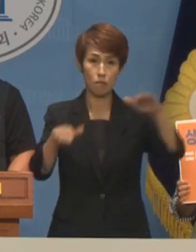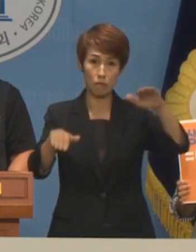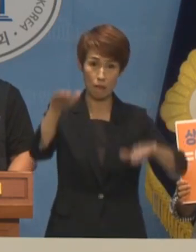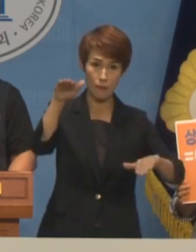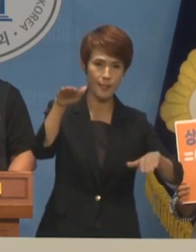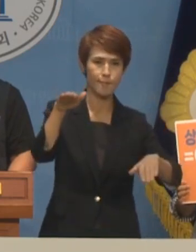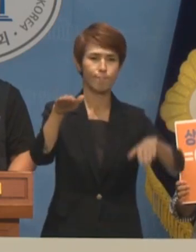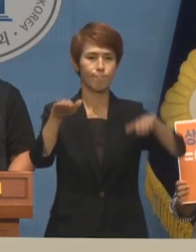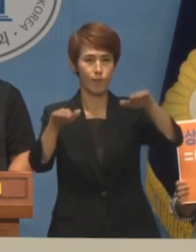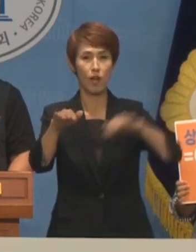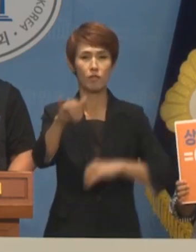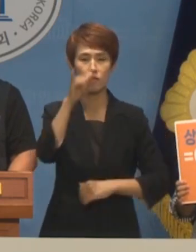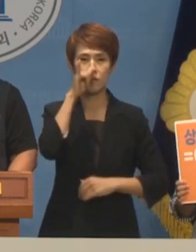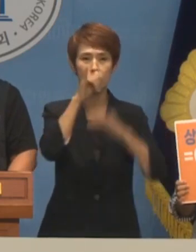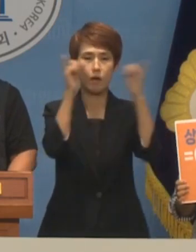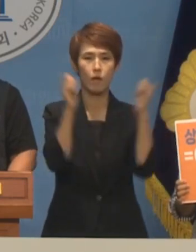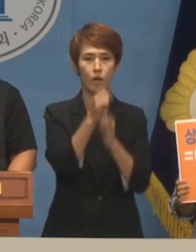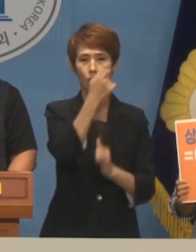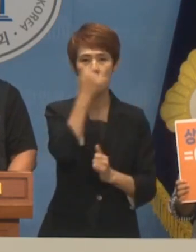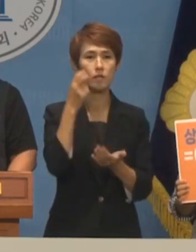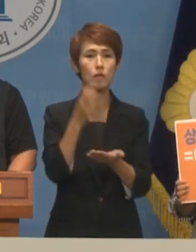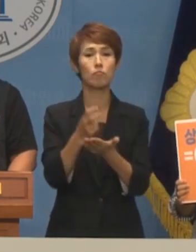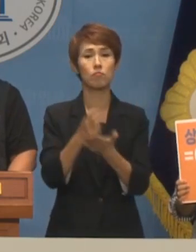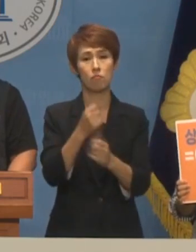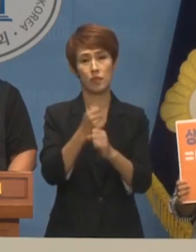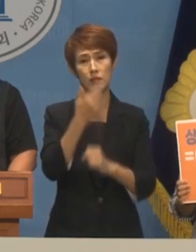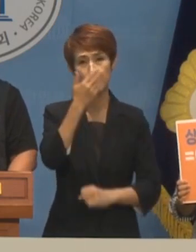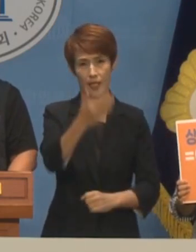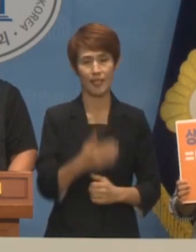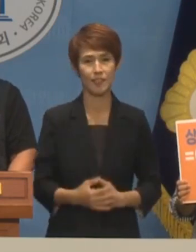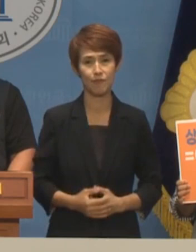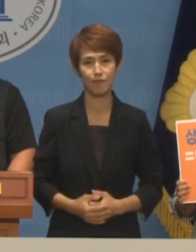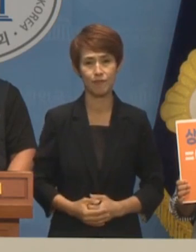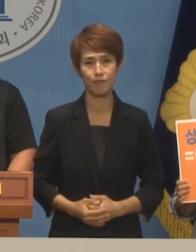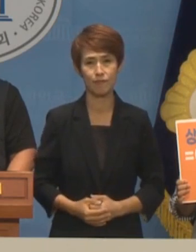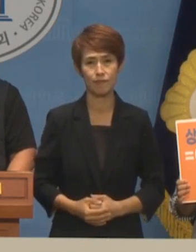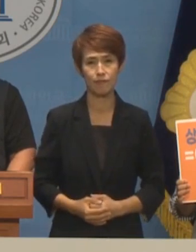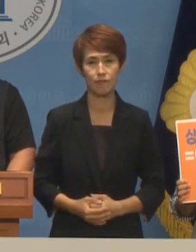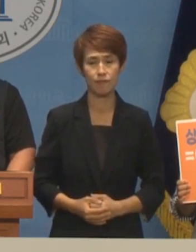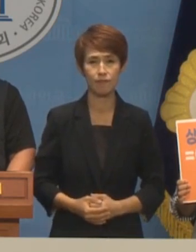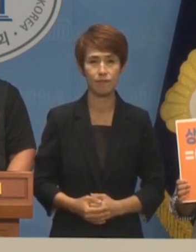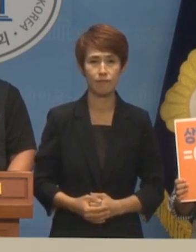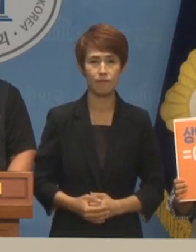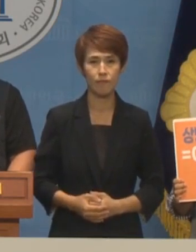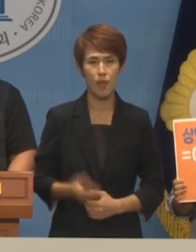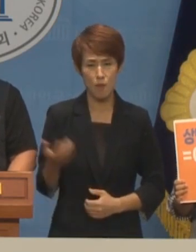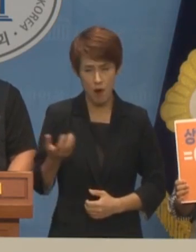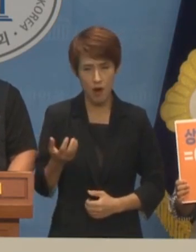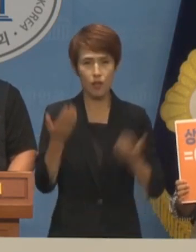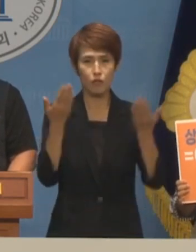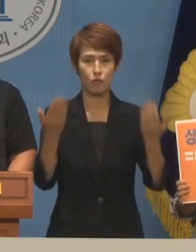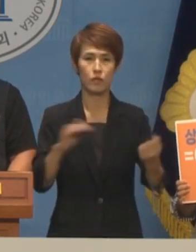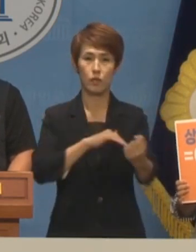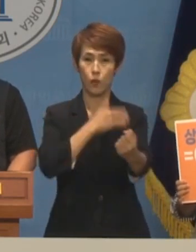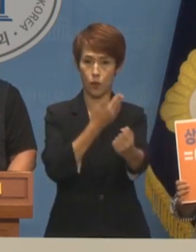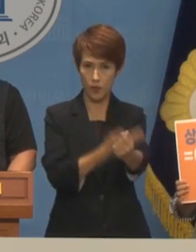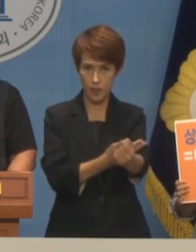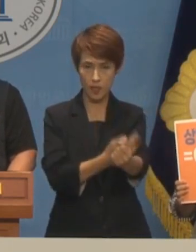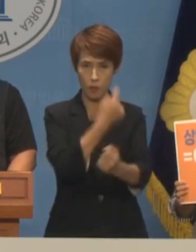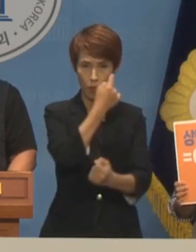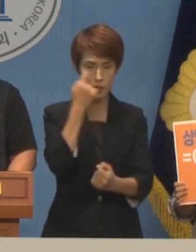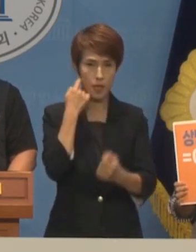되는 사회보장 제도로 자리매김을 할 것입니다. 이러한 시점에 아프면 쉴 권리